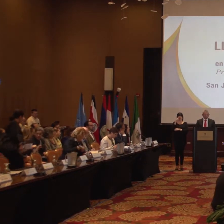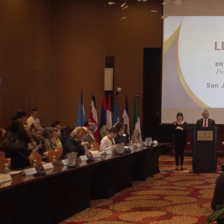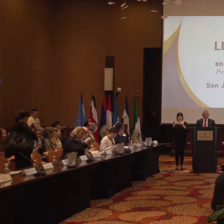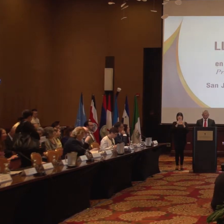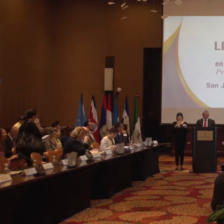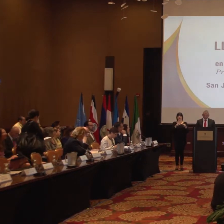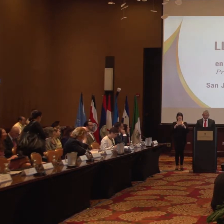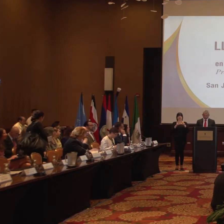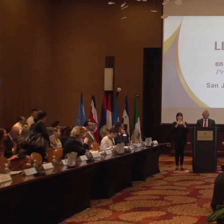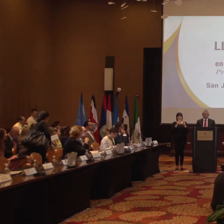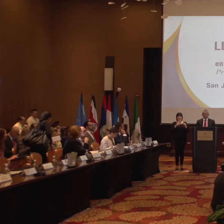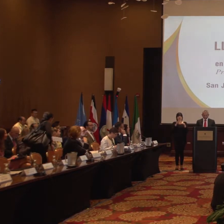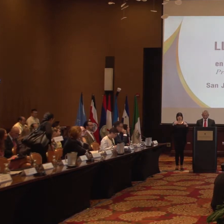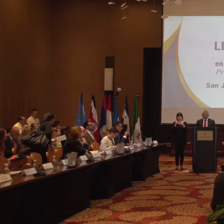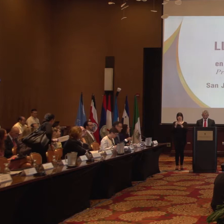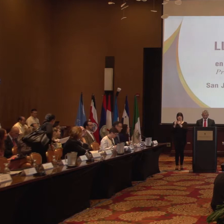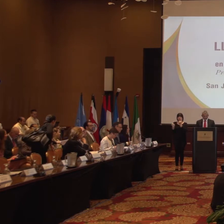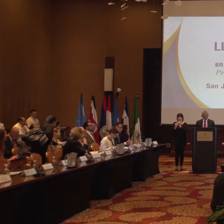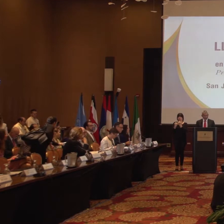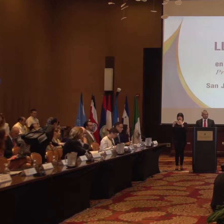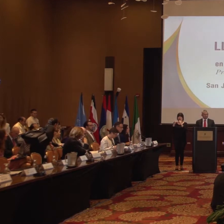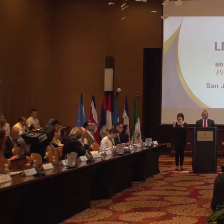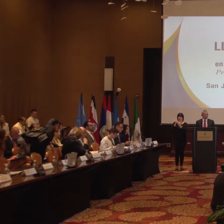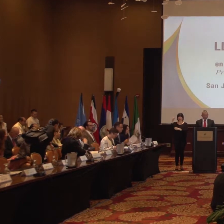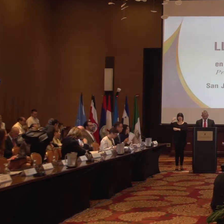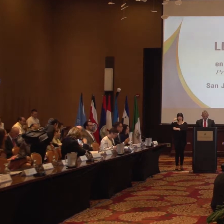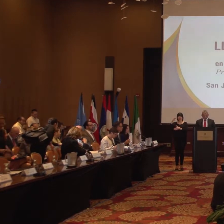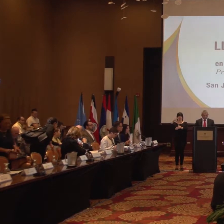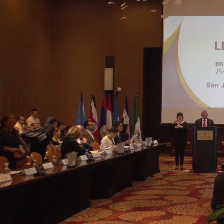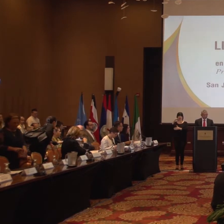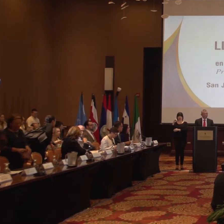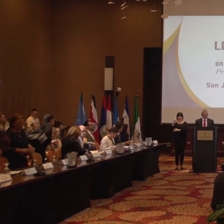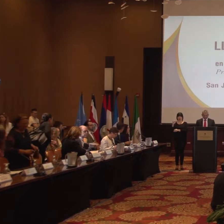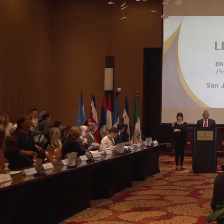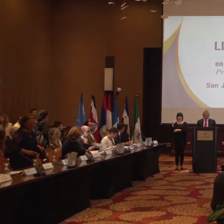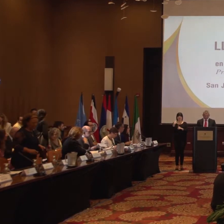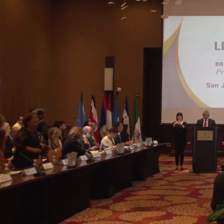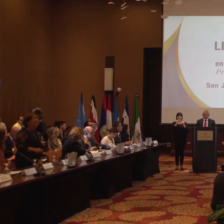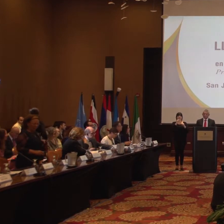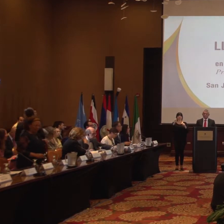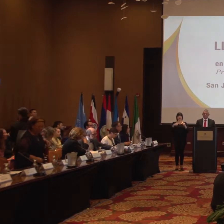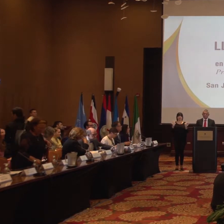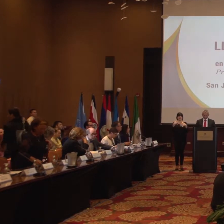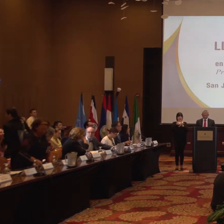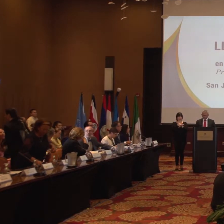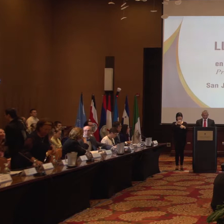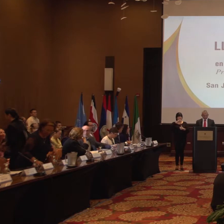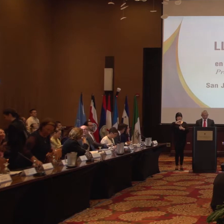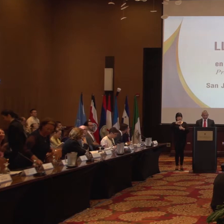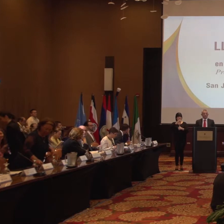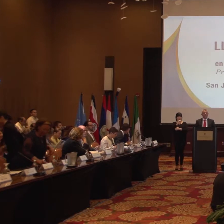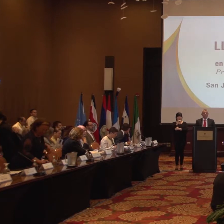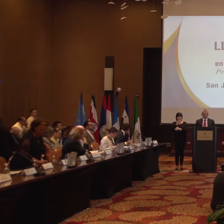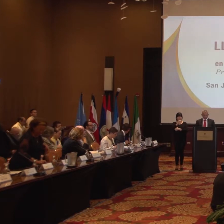refugiados en conjunto con la Organización de Estados Americanos oea y el sistema de integración centroamericano